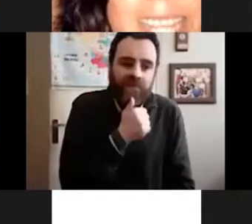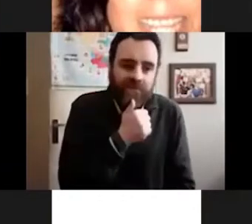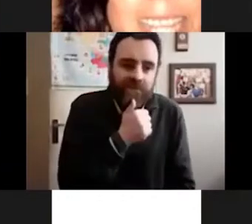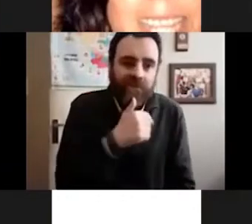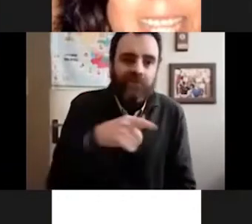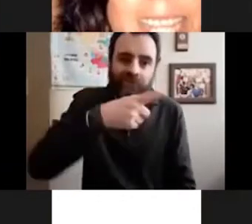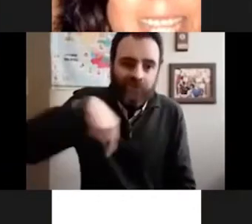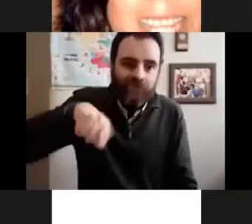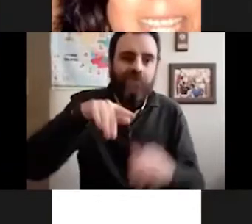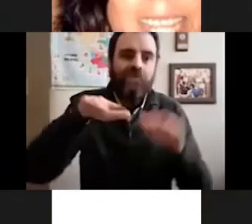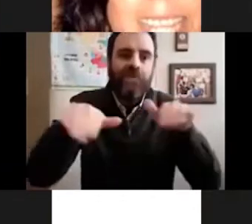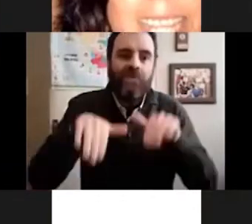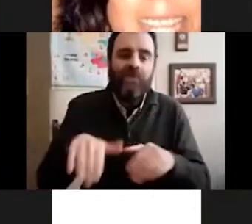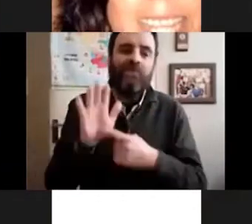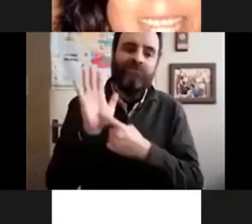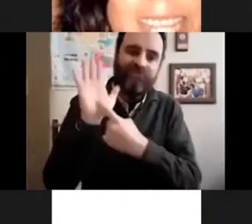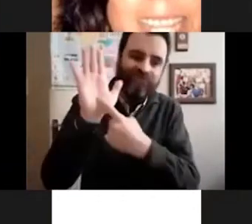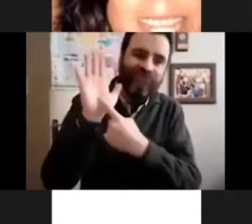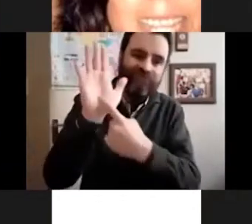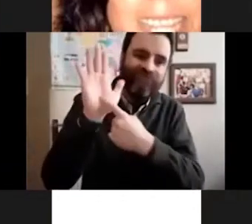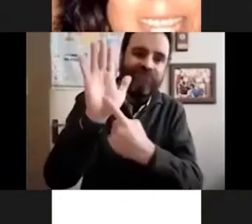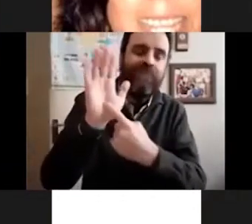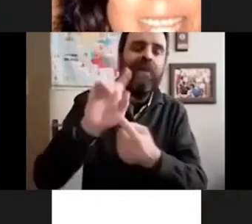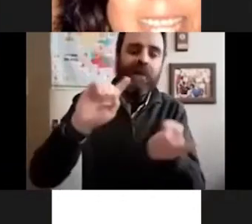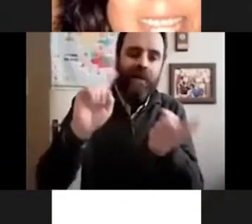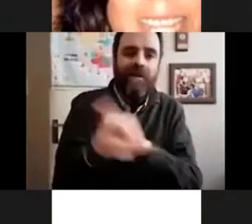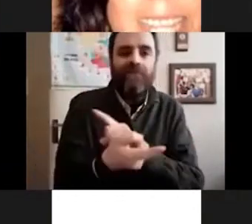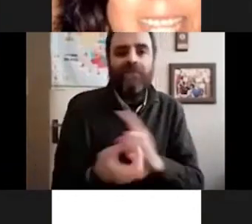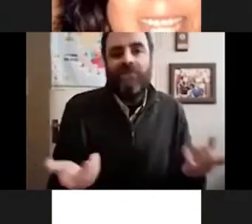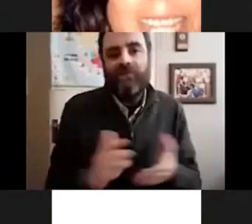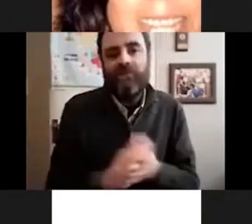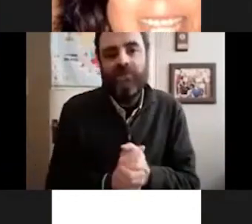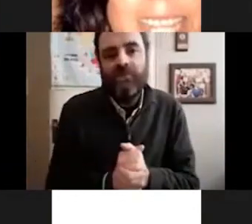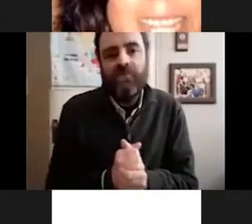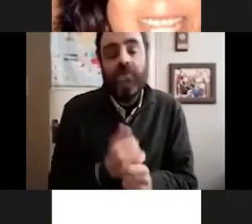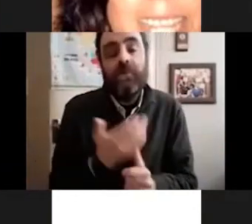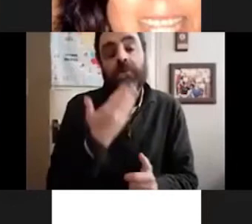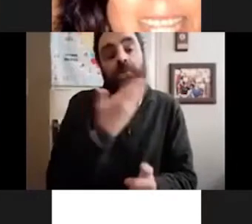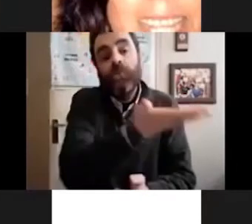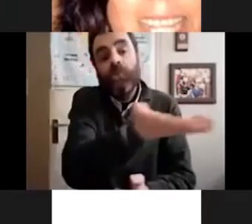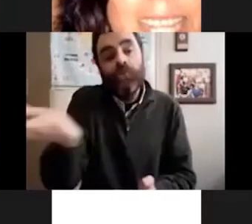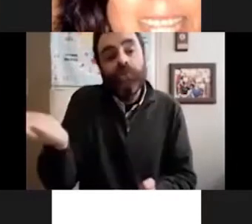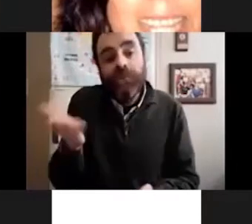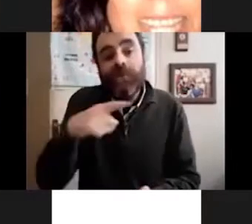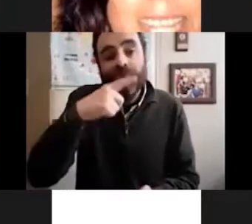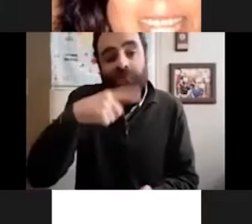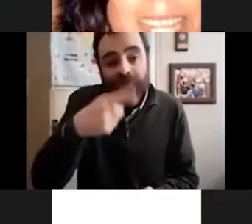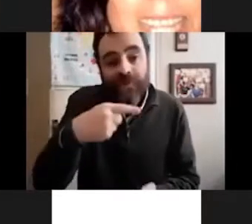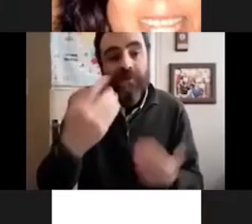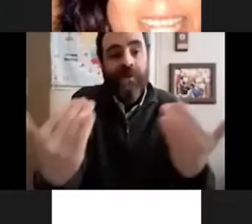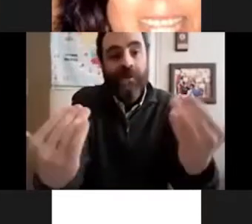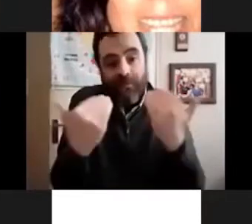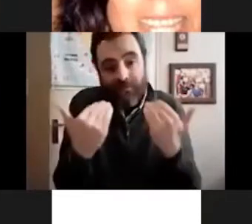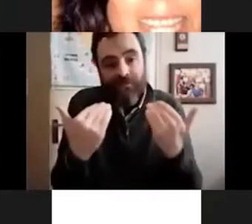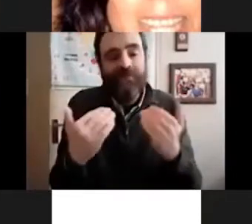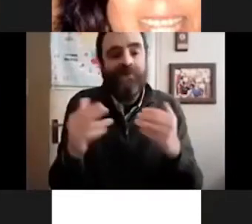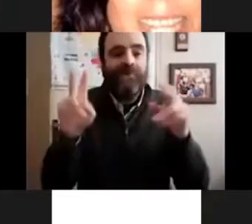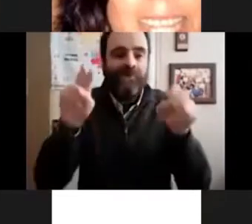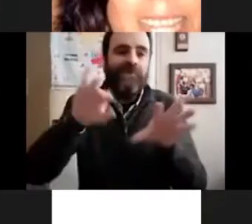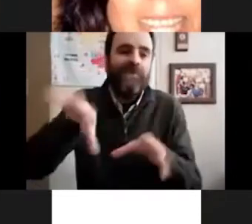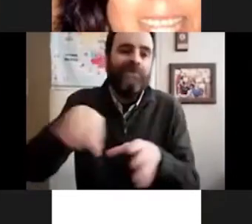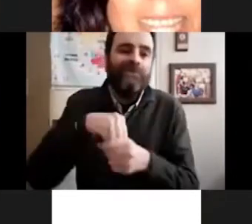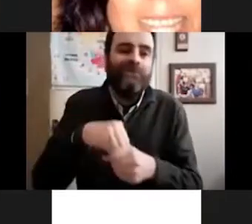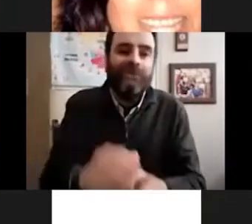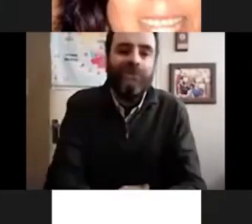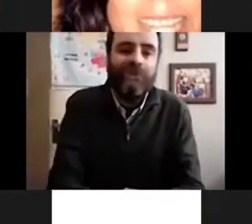no quedar en timidez, quedar escondidos, no. Tenemos que mostrar lo mismo, que podemos hacer este cambio. También ustedes que